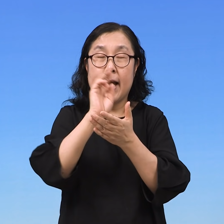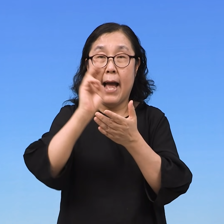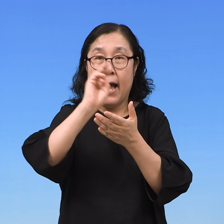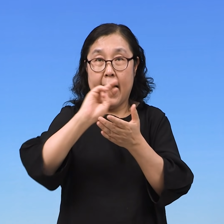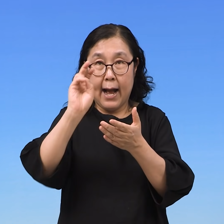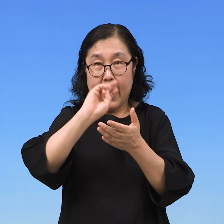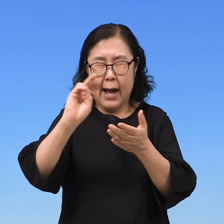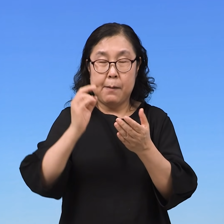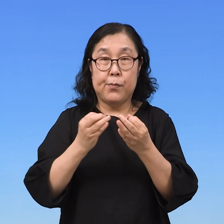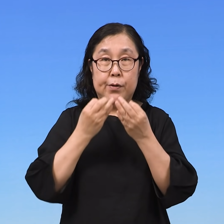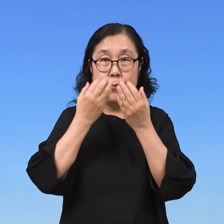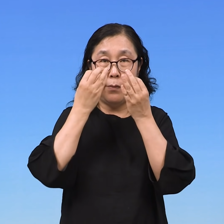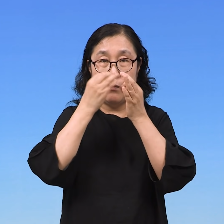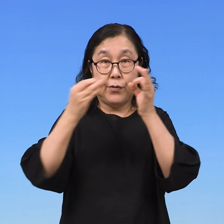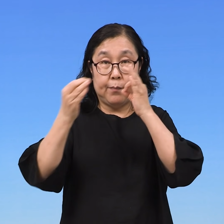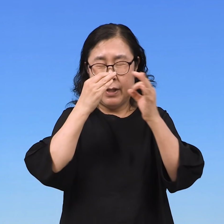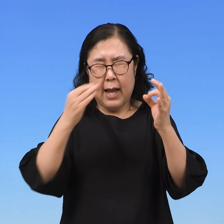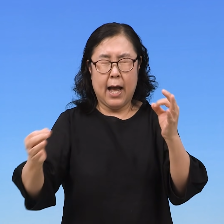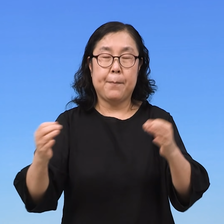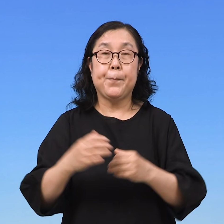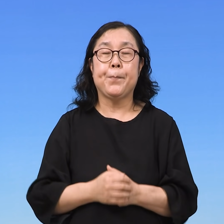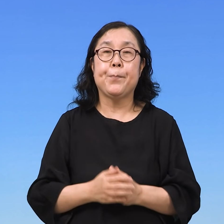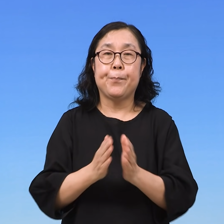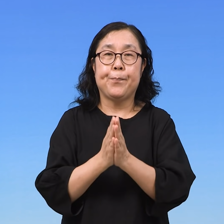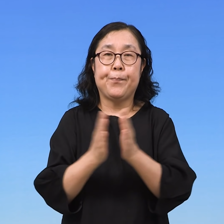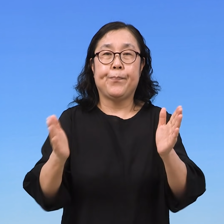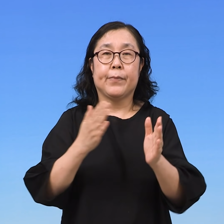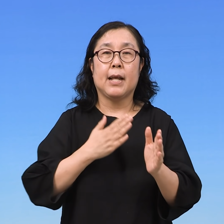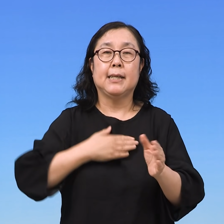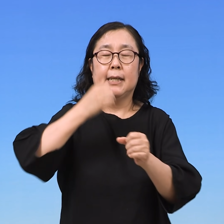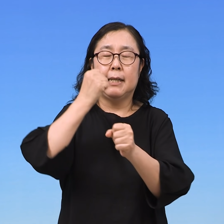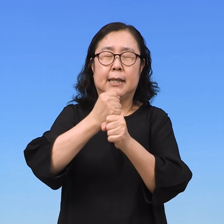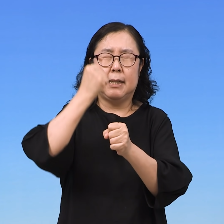나를 지으신 이가 하나님,